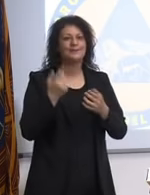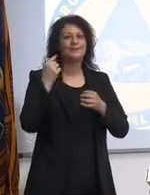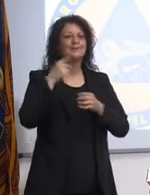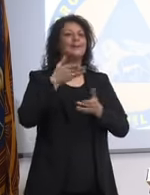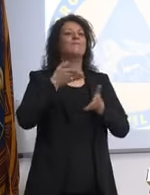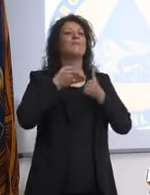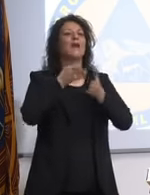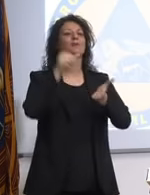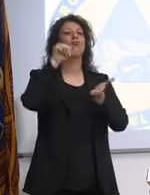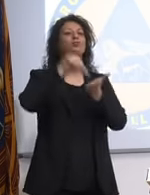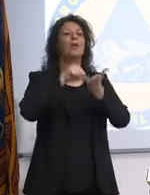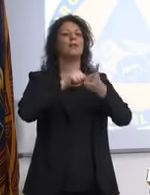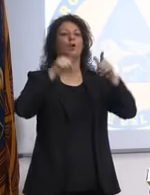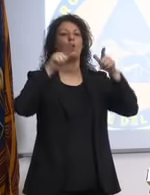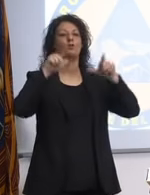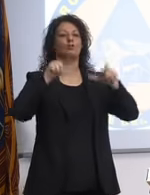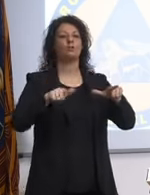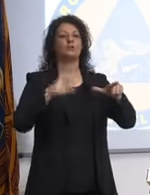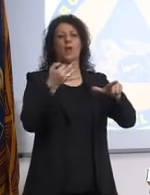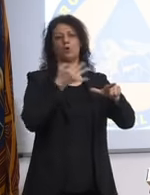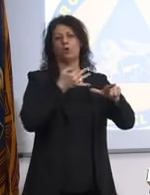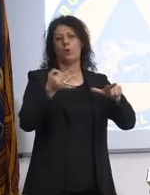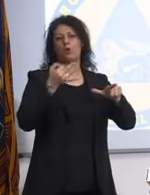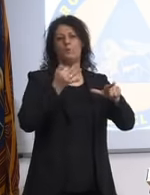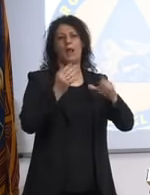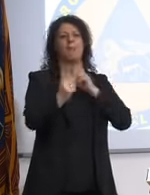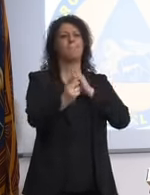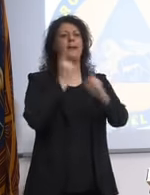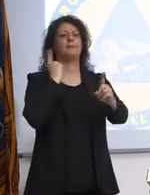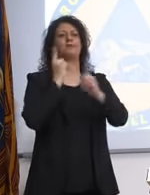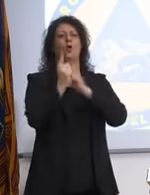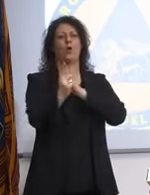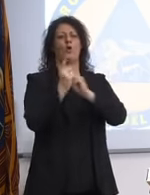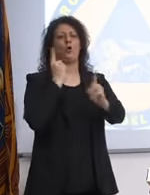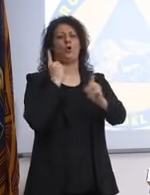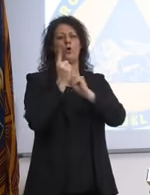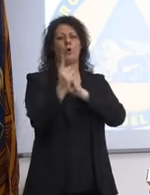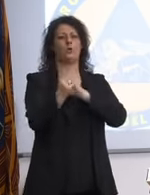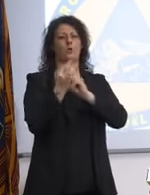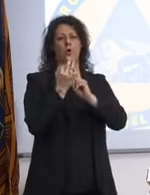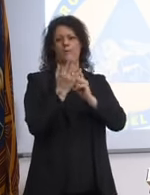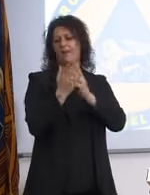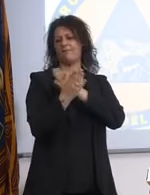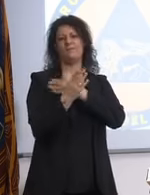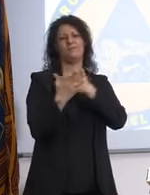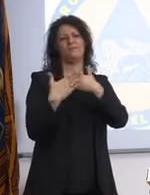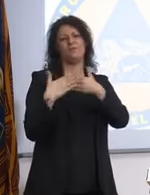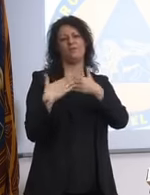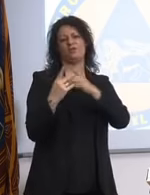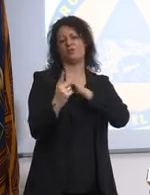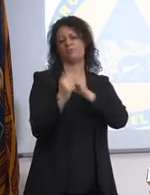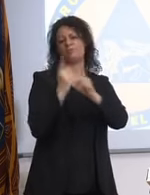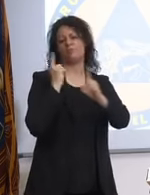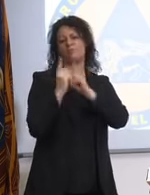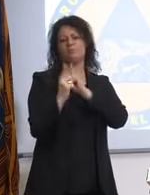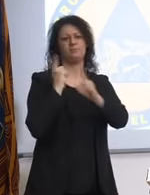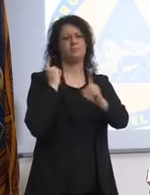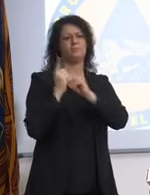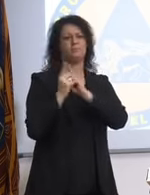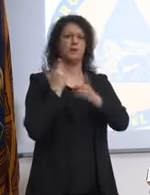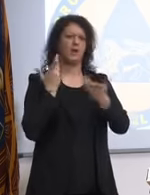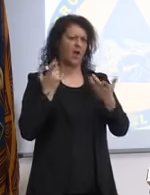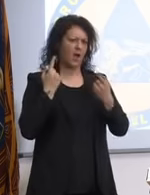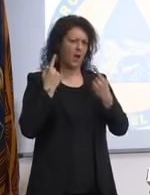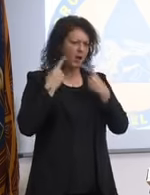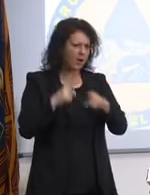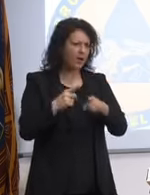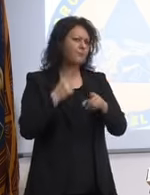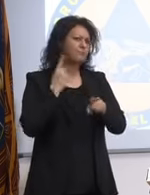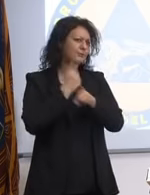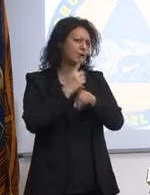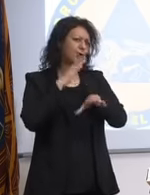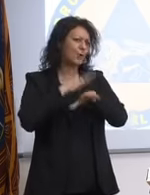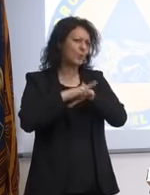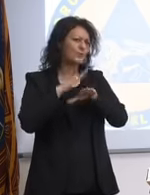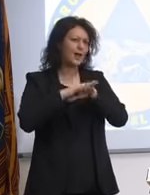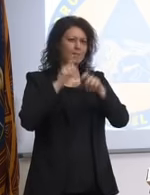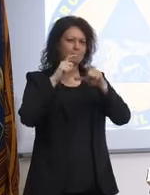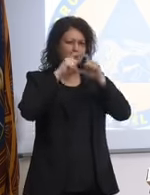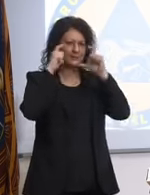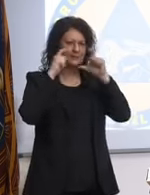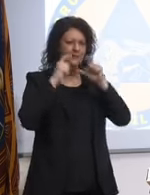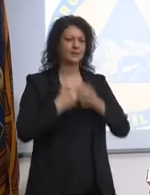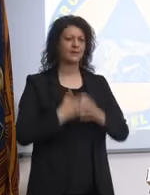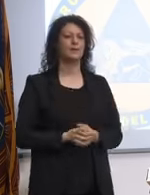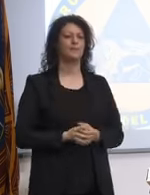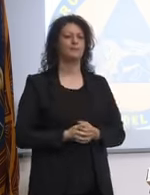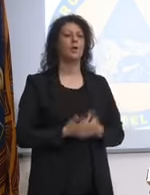centri cittadini ne incroci tante che comunque ti sfiorano, in quel caso devi portare la mascherina. La mascherina, abbiamo detto